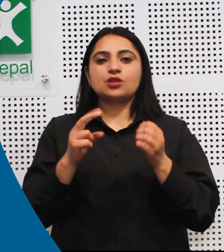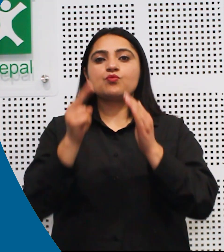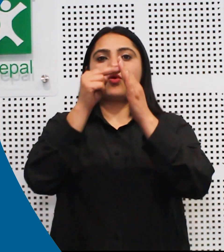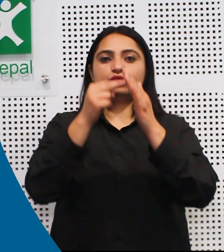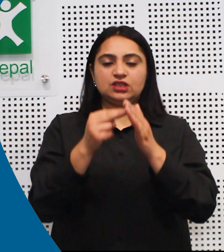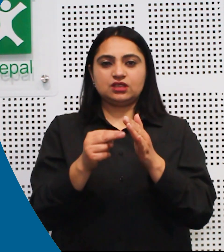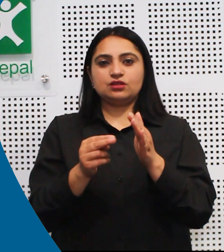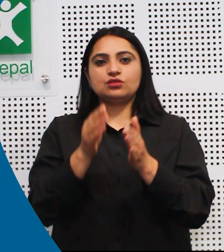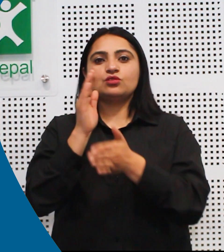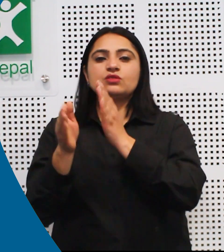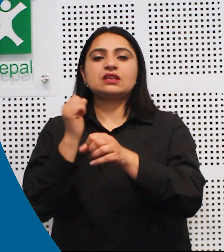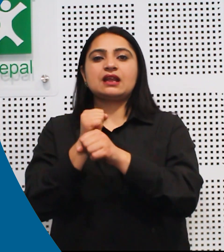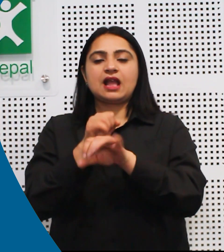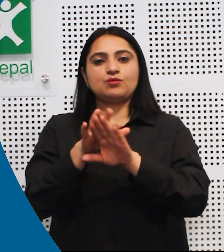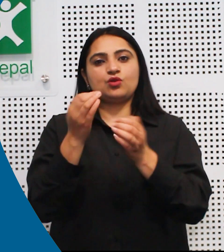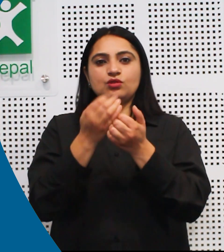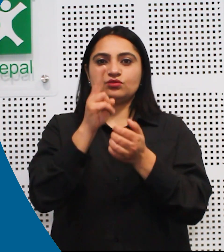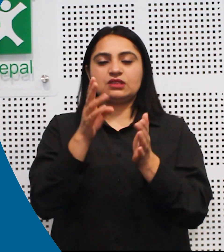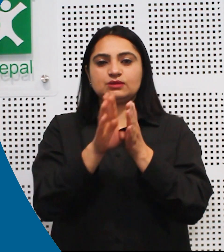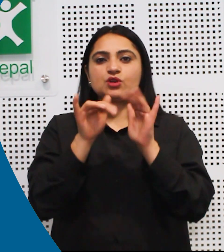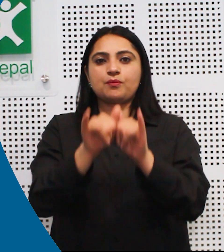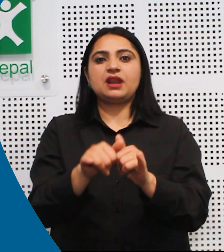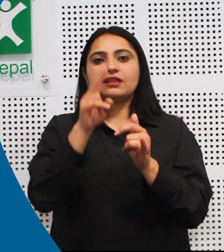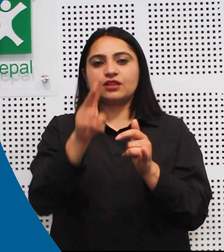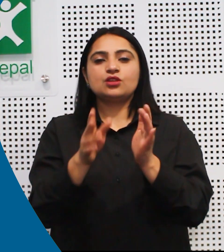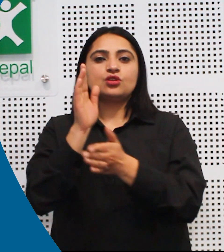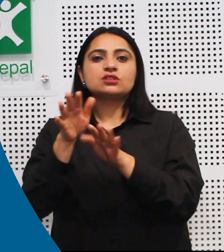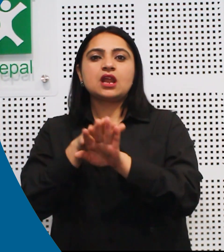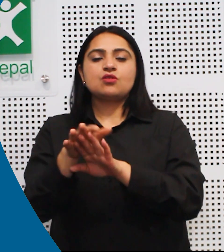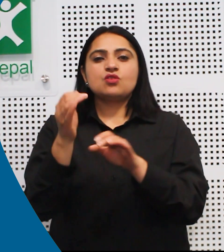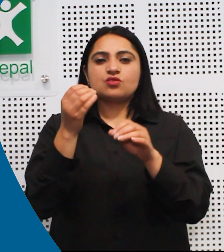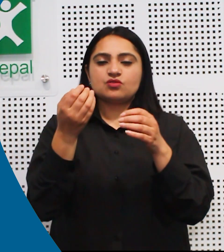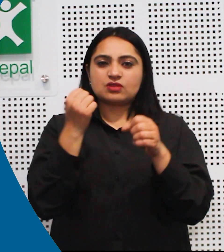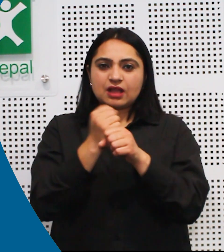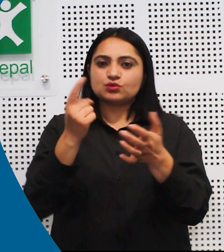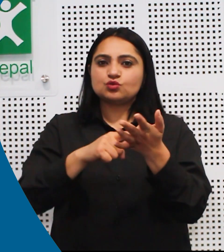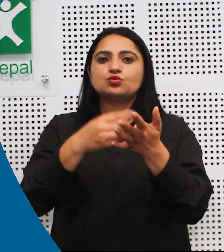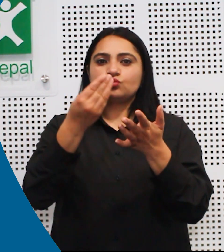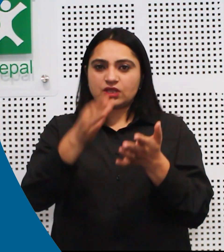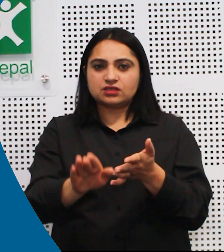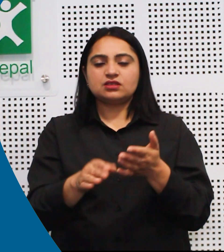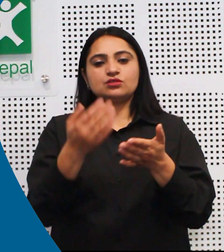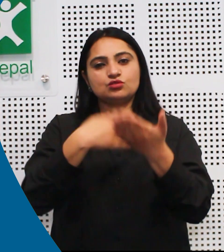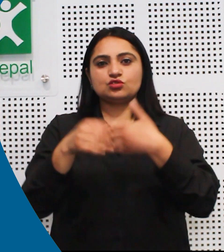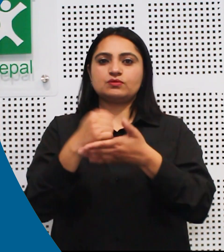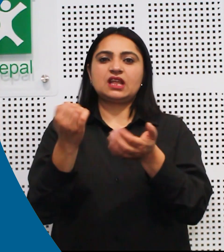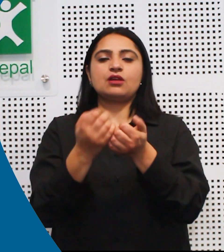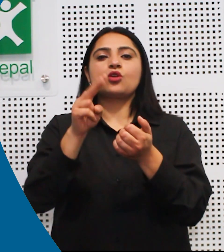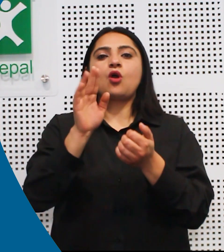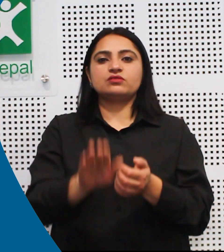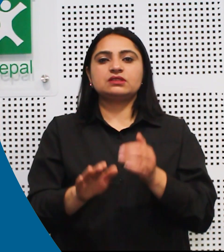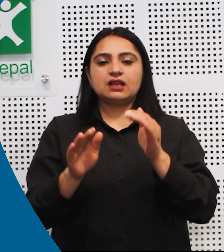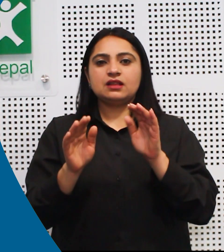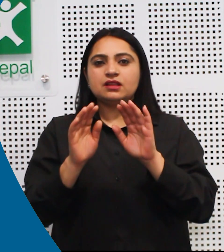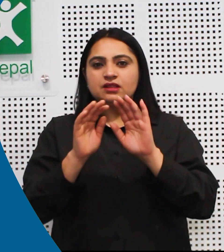योजनाका कामहरू हामीले गर्छौँ त्यसबाट मिलाएर र केही योजनाहरू चाहिँ काम सुरु हुनेवाला छ र चाहिँ सम्झौता गरिरहेको अवस्था छ। सामाजिक